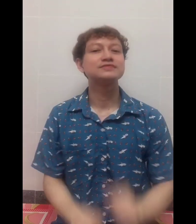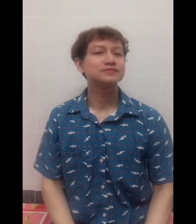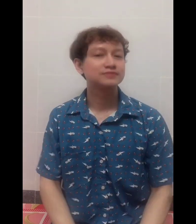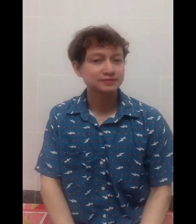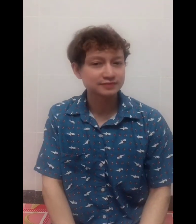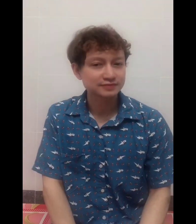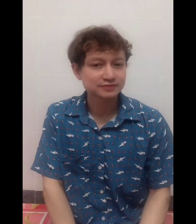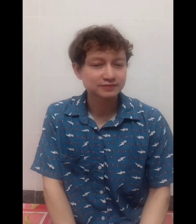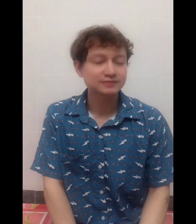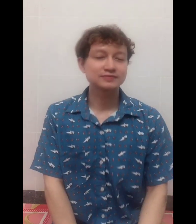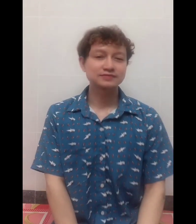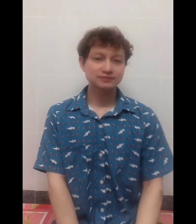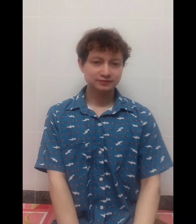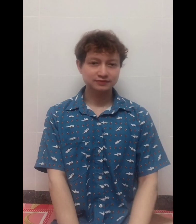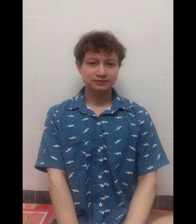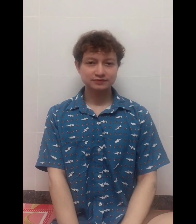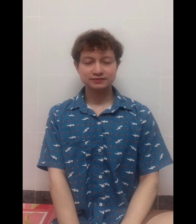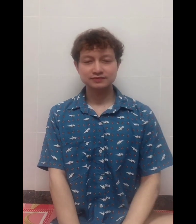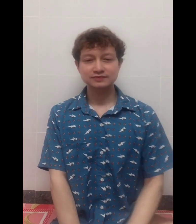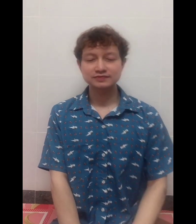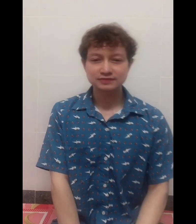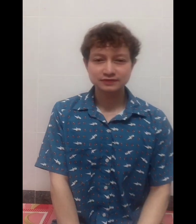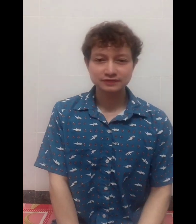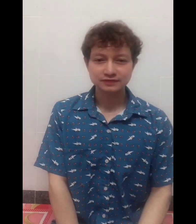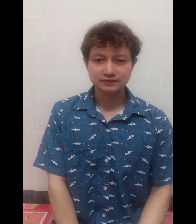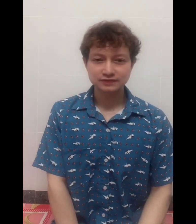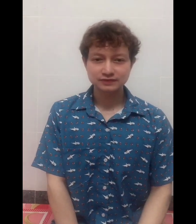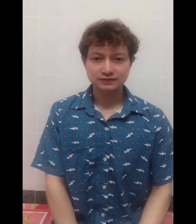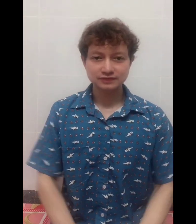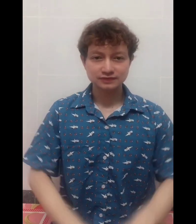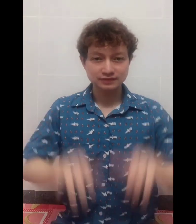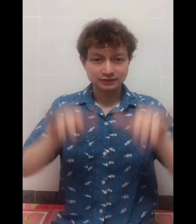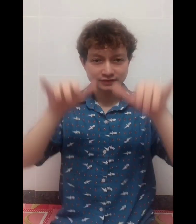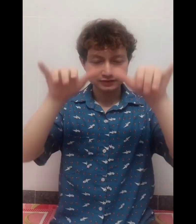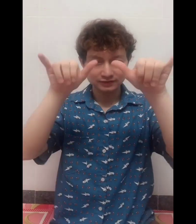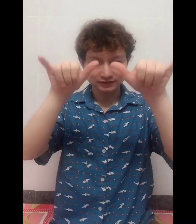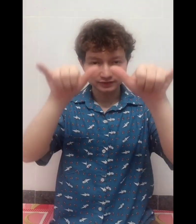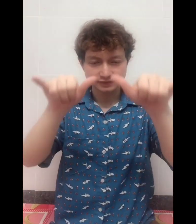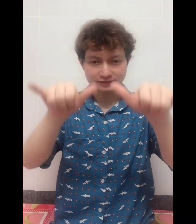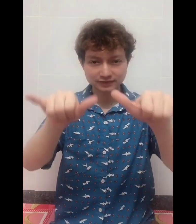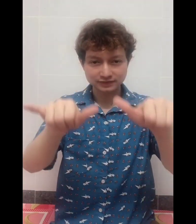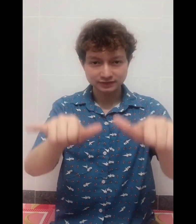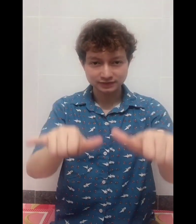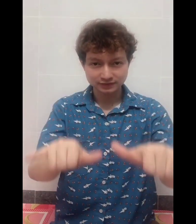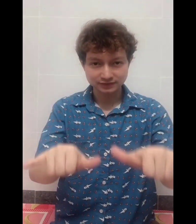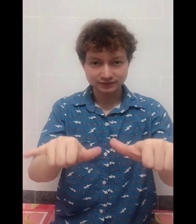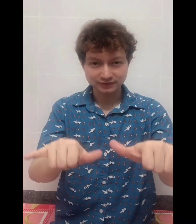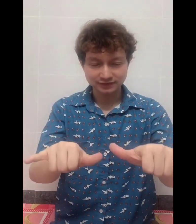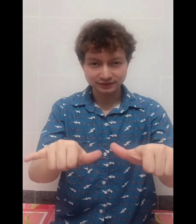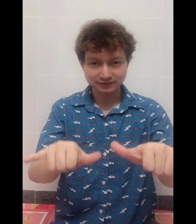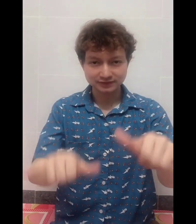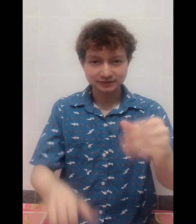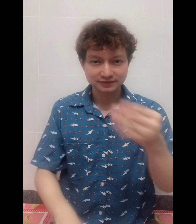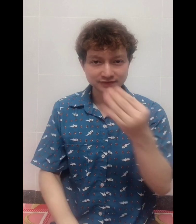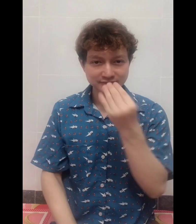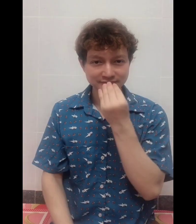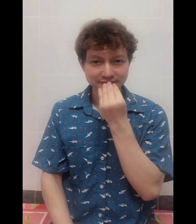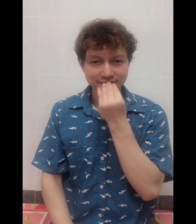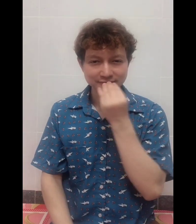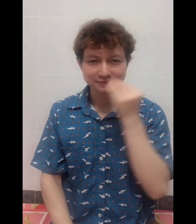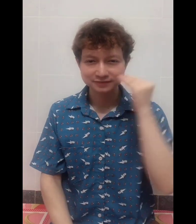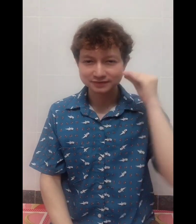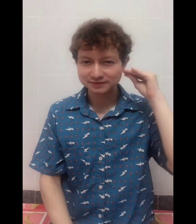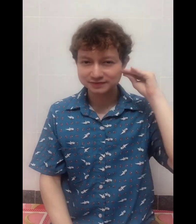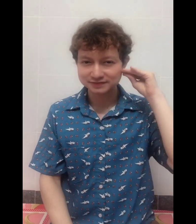như là một giãn cách này thì các bạn hay góp một cái thông điệp là stay home,